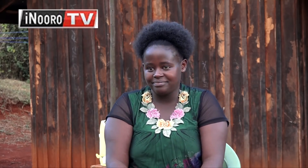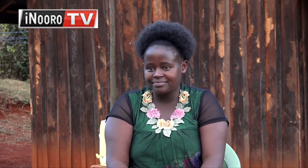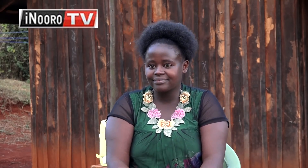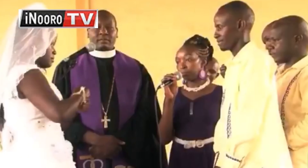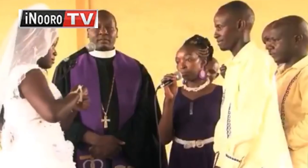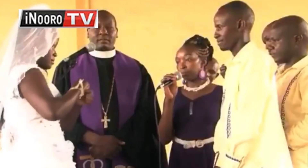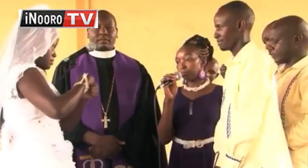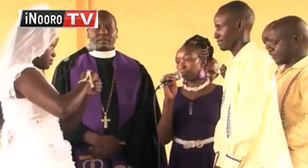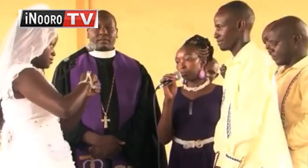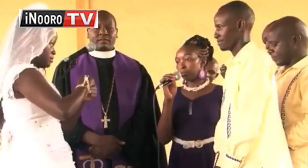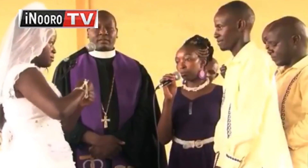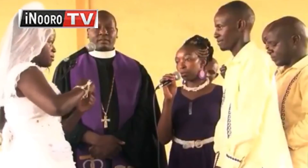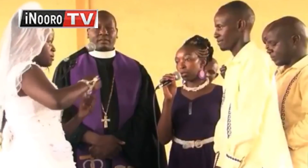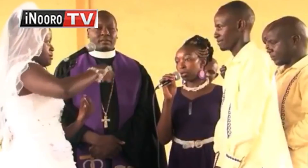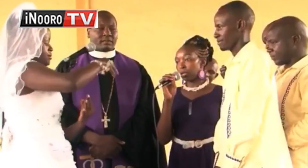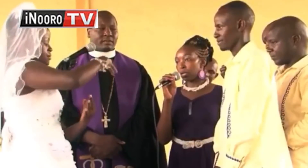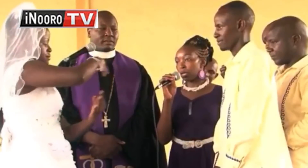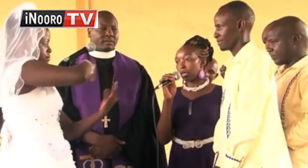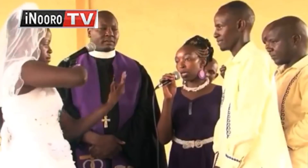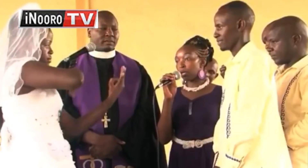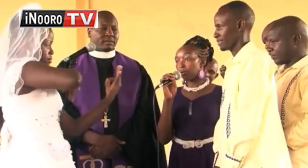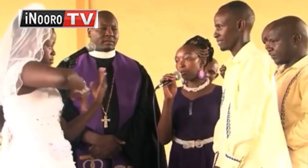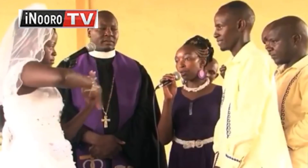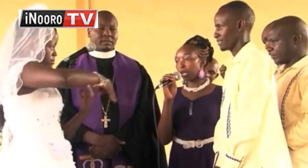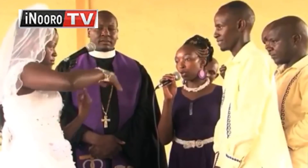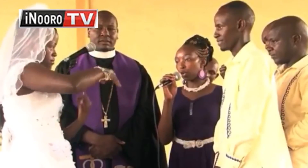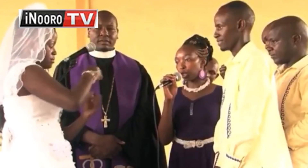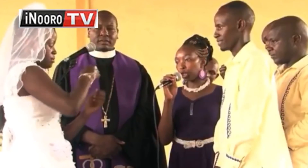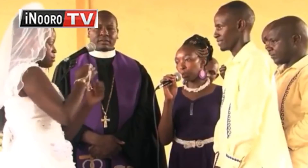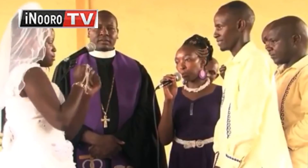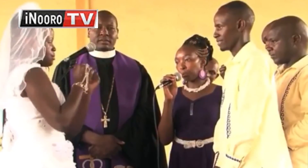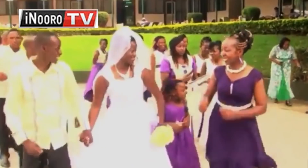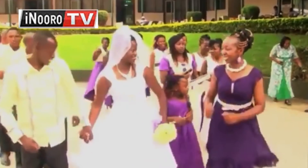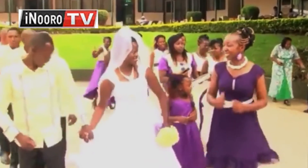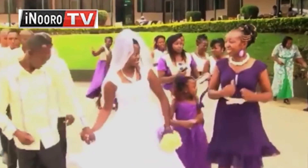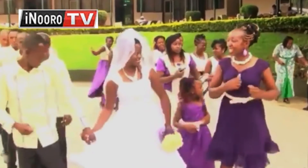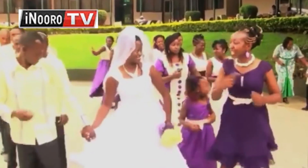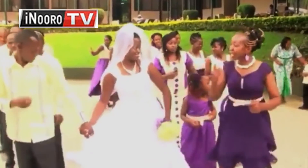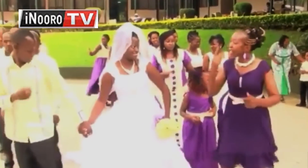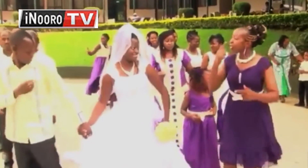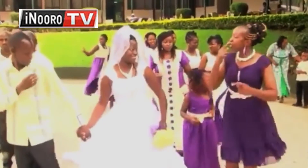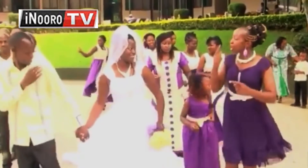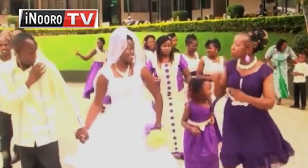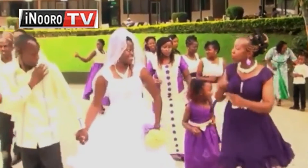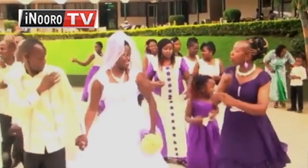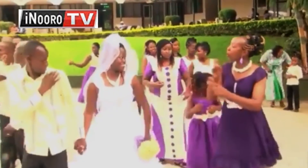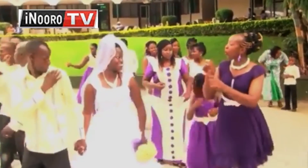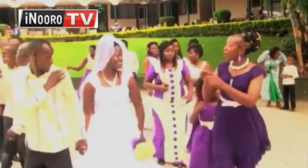ati mangikambiriria kihiko kiao guoya wao munene wari gwikora na ciana itaraigua, makiuga kiari kiama muthenya